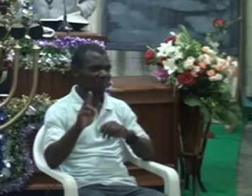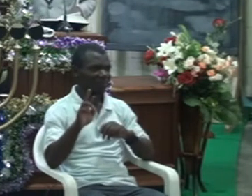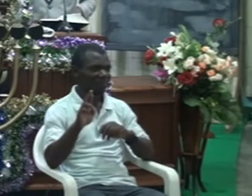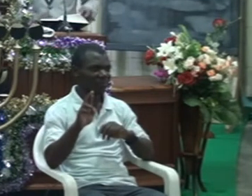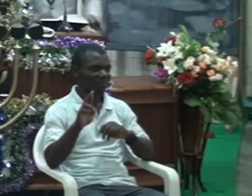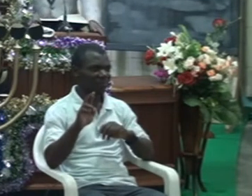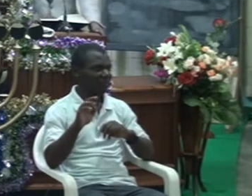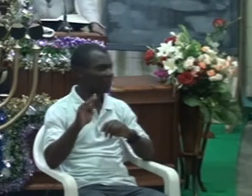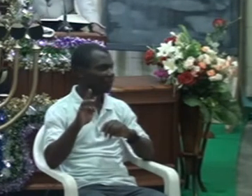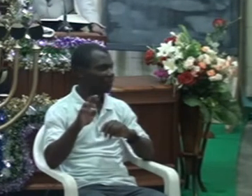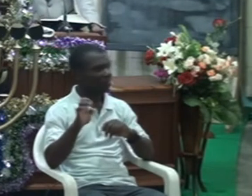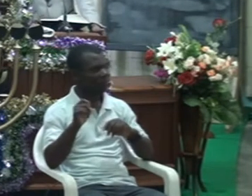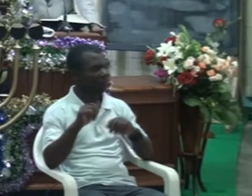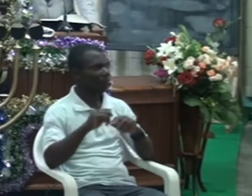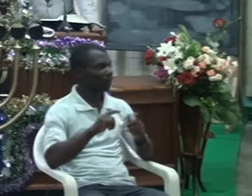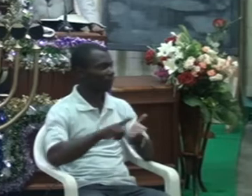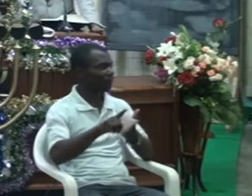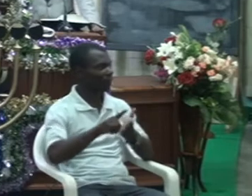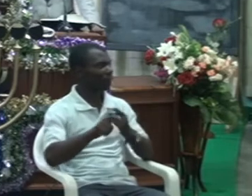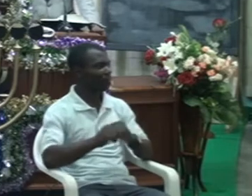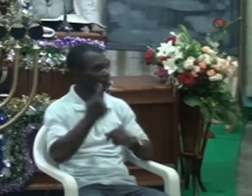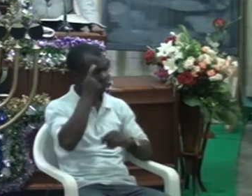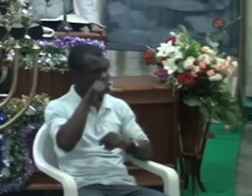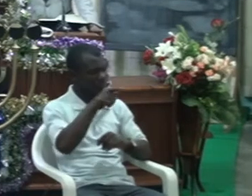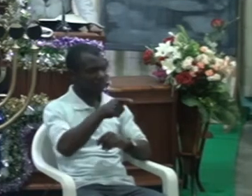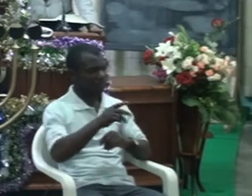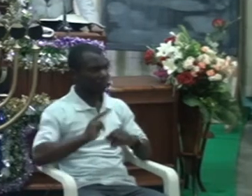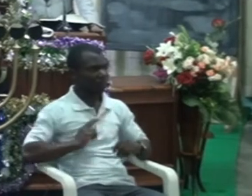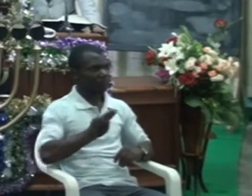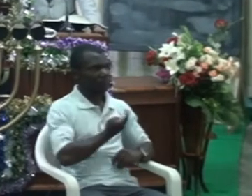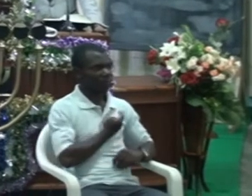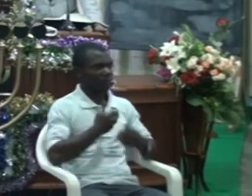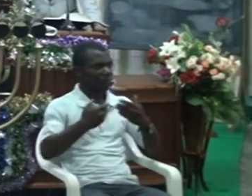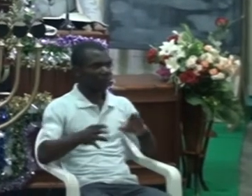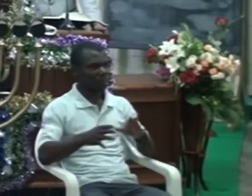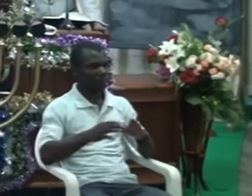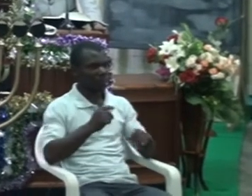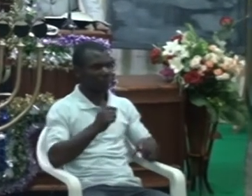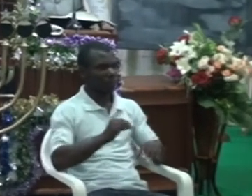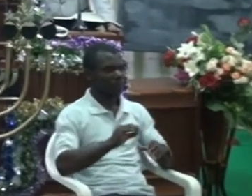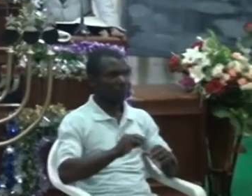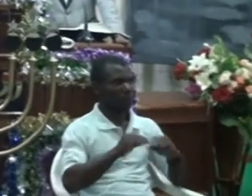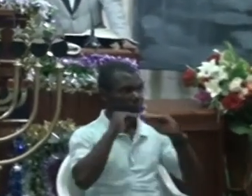Wasoma hivi. Kwa sababu ile tukiacha mafundisho ya kwanza ya Kristo